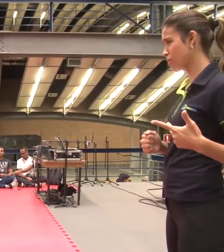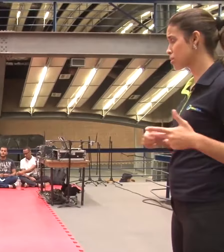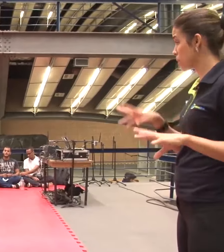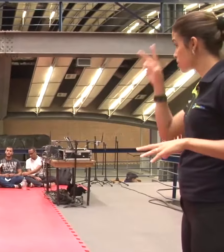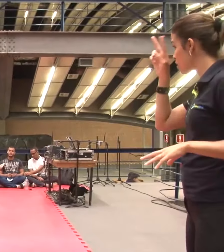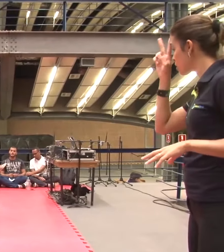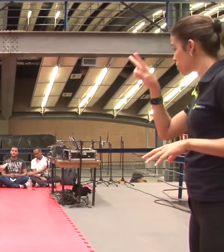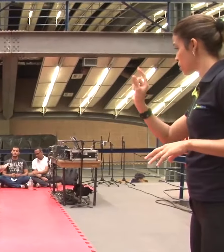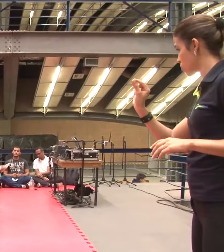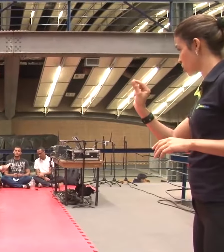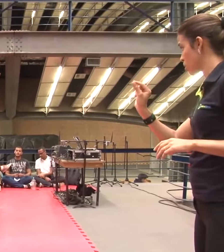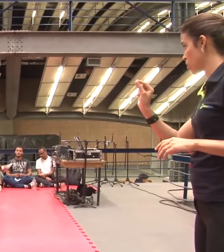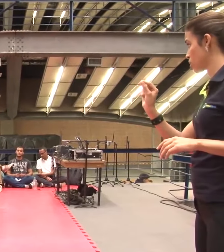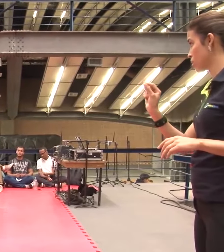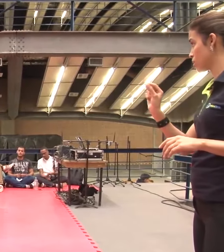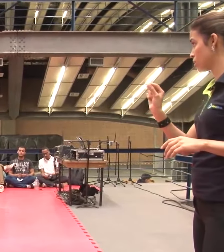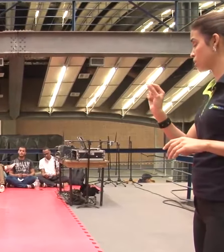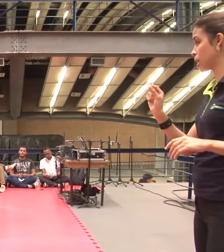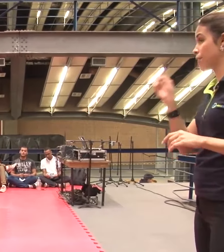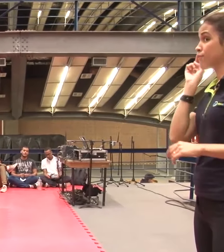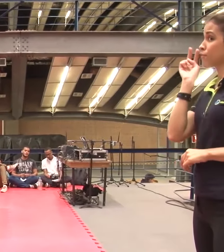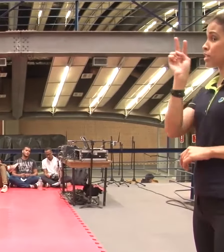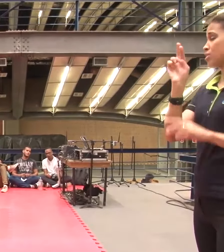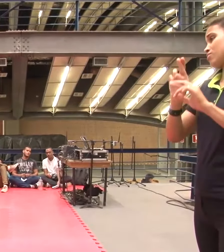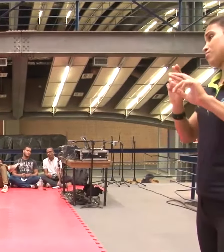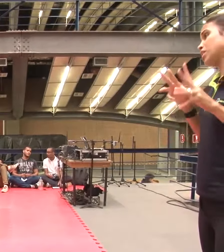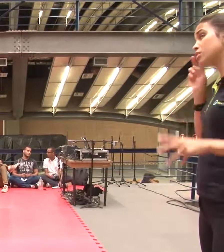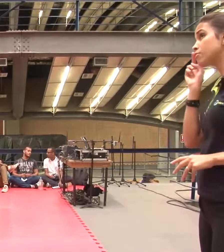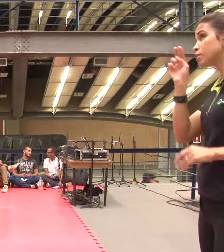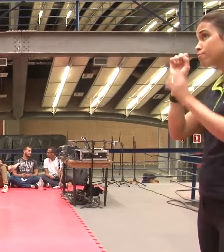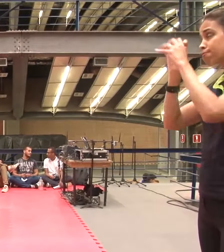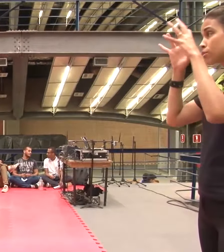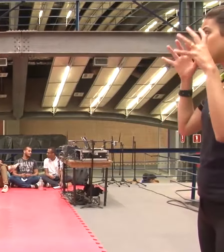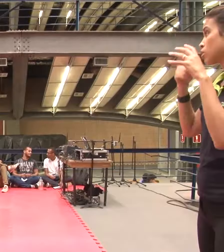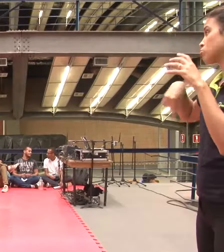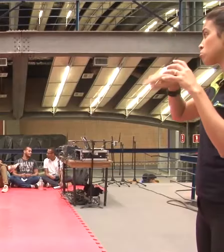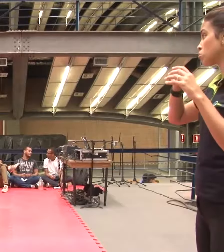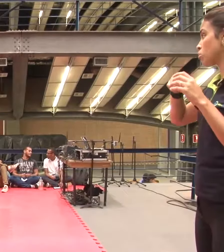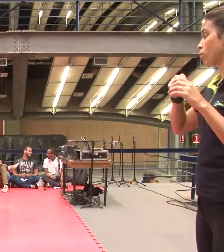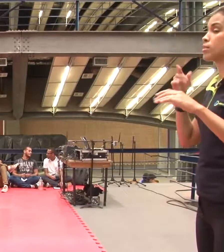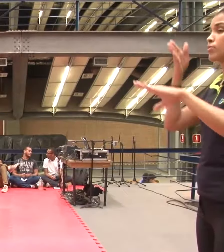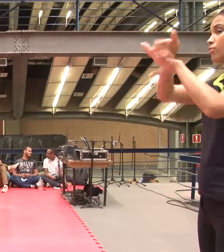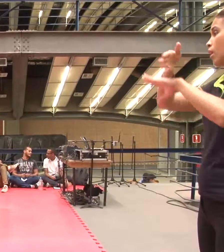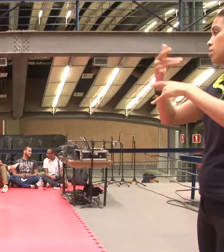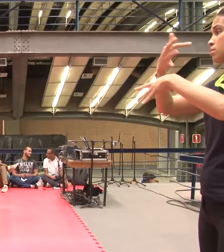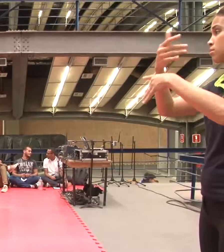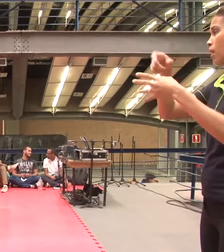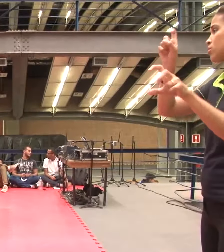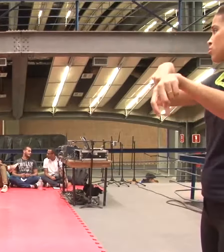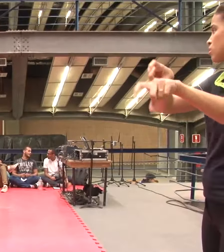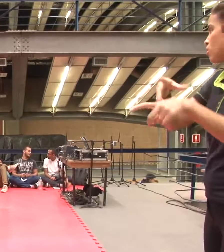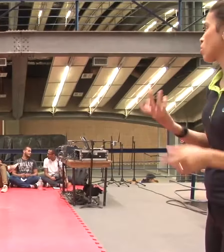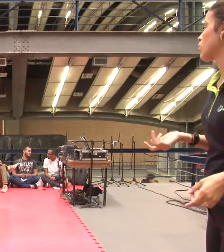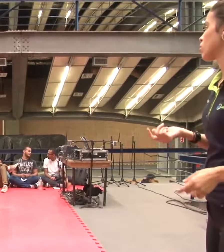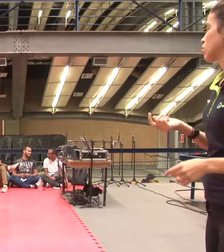lembre-se, é uma questão de olhar. A gente vai, por exemplo, em determinadas cidades do interior, que tem lá o pessoal